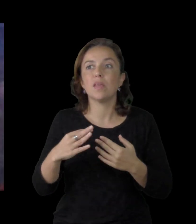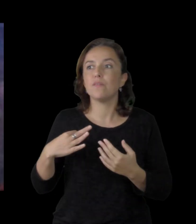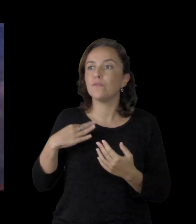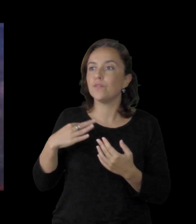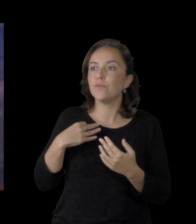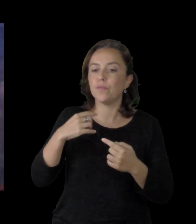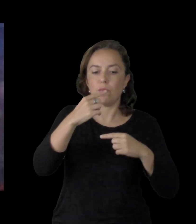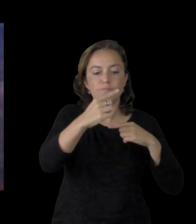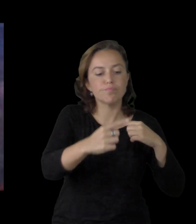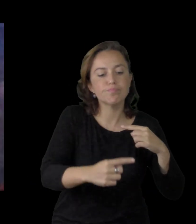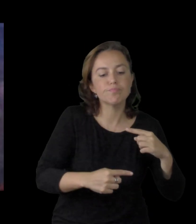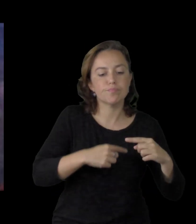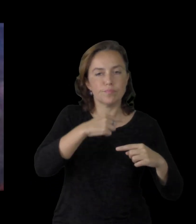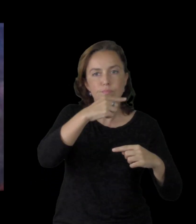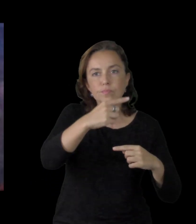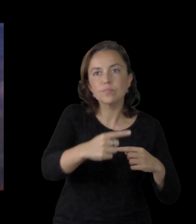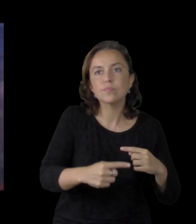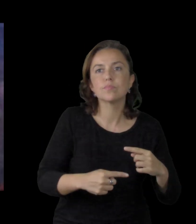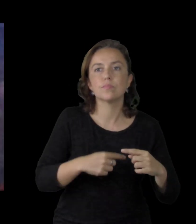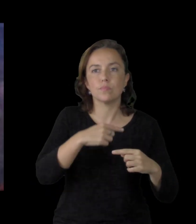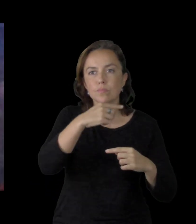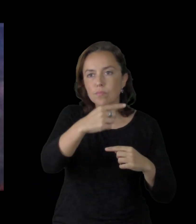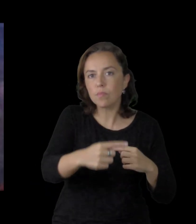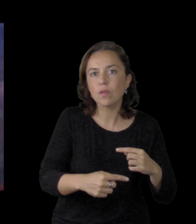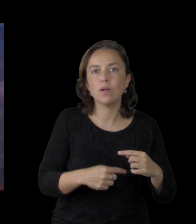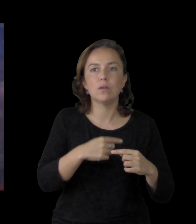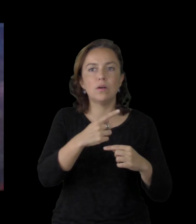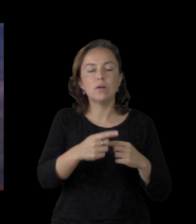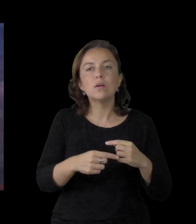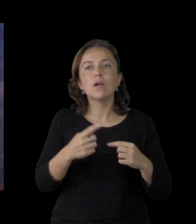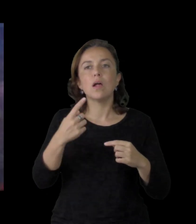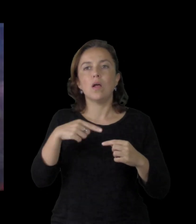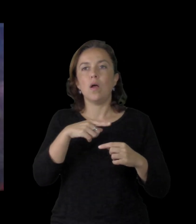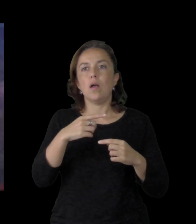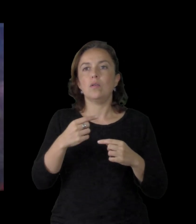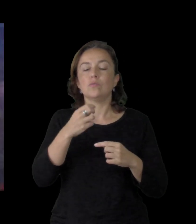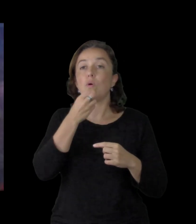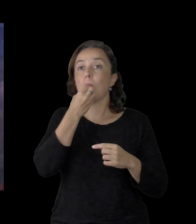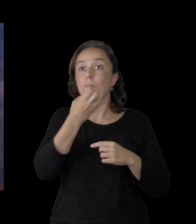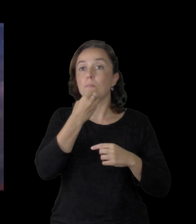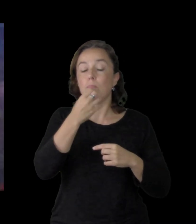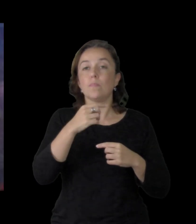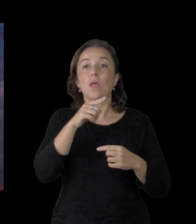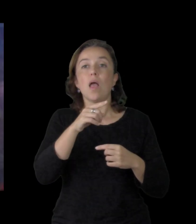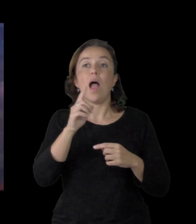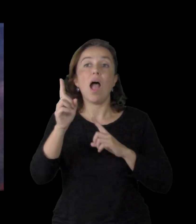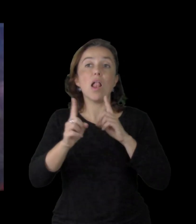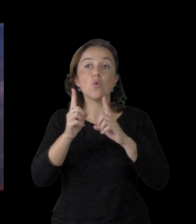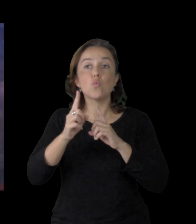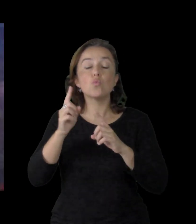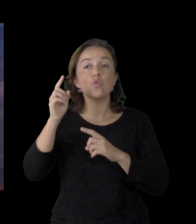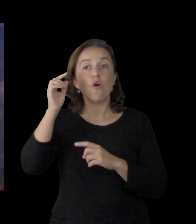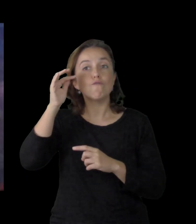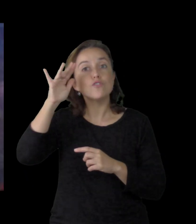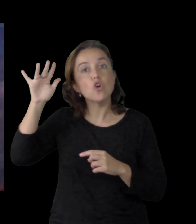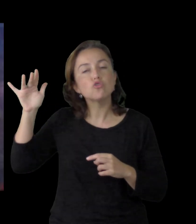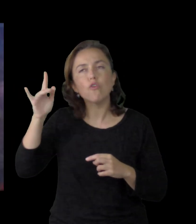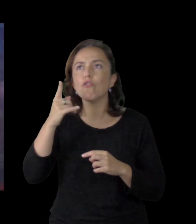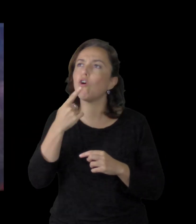de ciclo de crecimiento constante. Desde ahí incluso que algunos filósofos tuvieron la